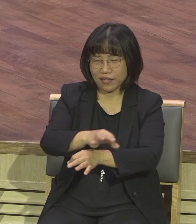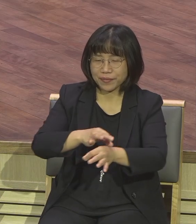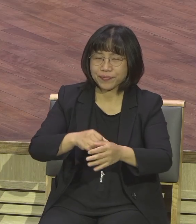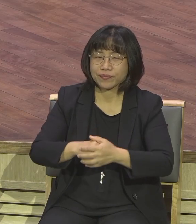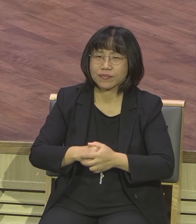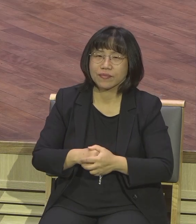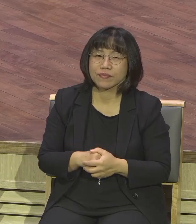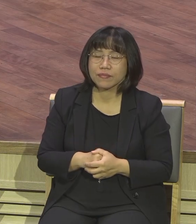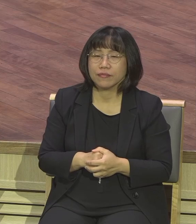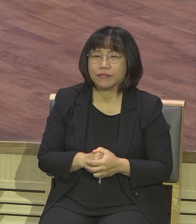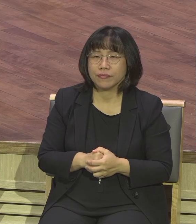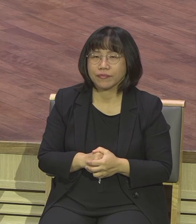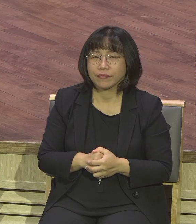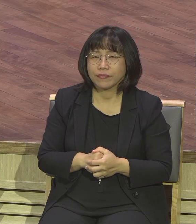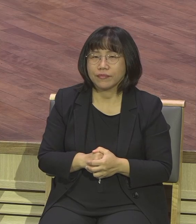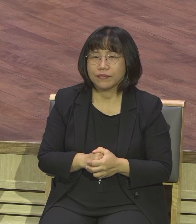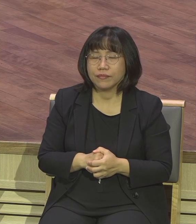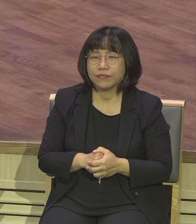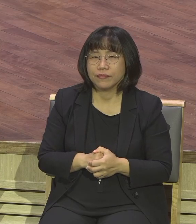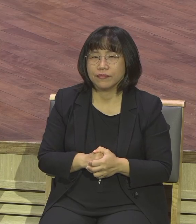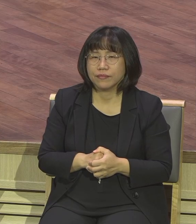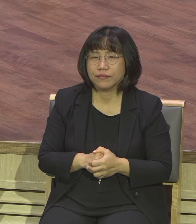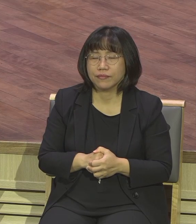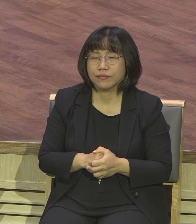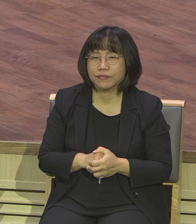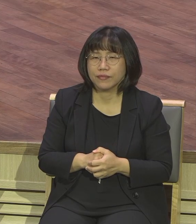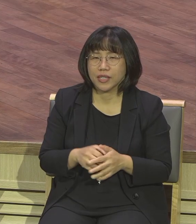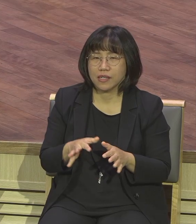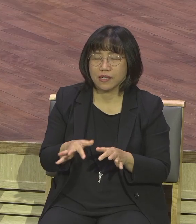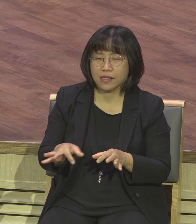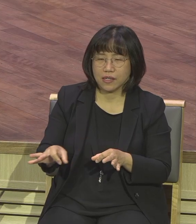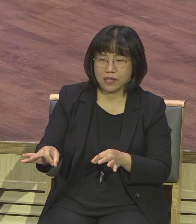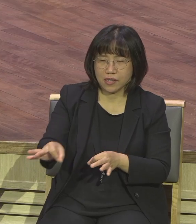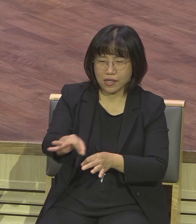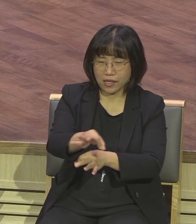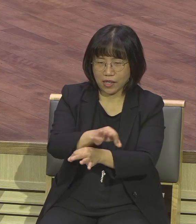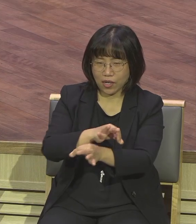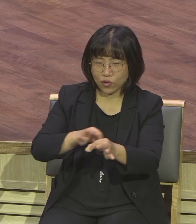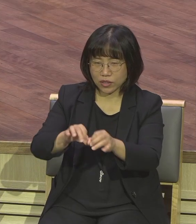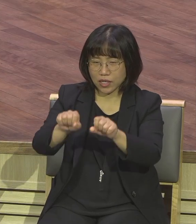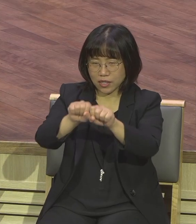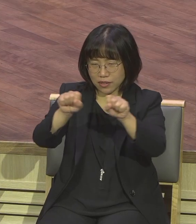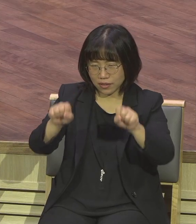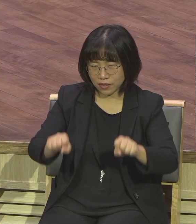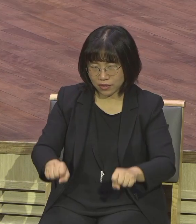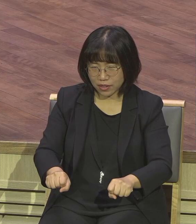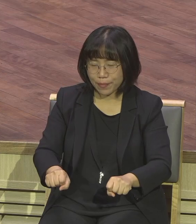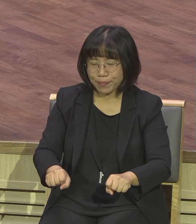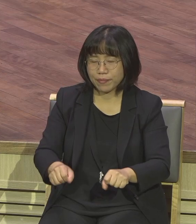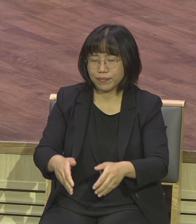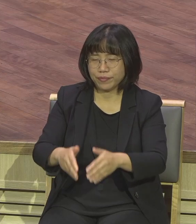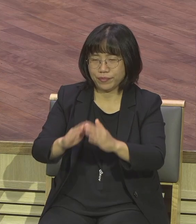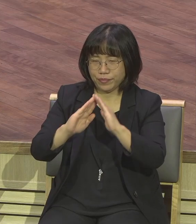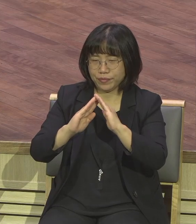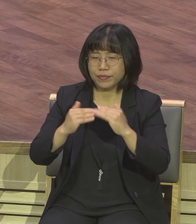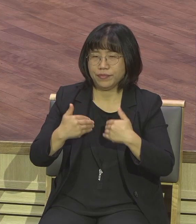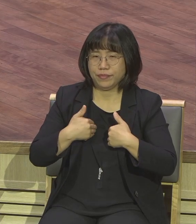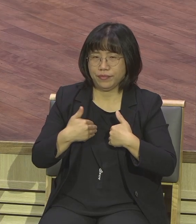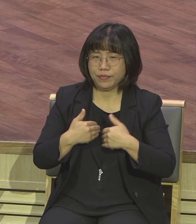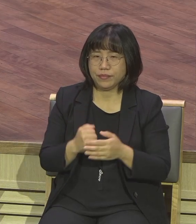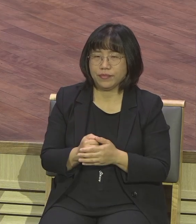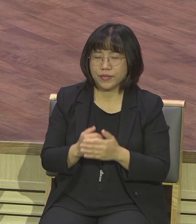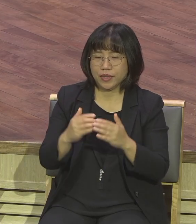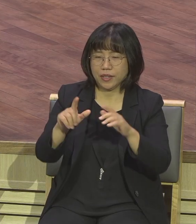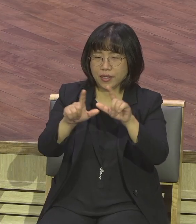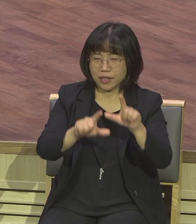자 우리가 치유 시스템을 이제 쓰면 이제 경제 시스템을 그렇게. 같이 했는데